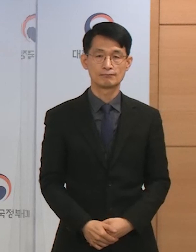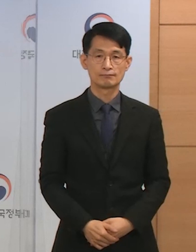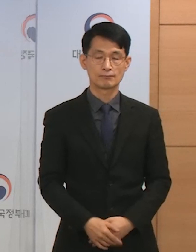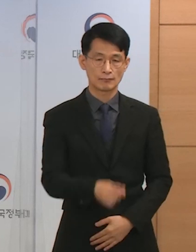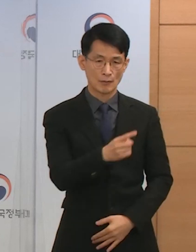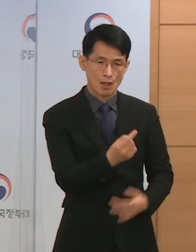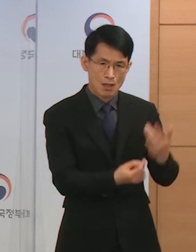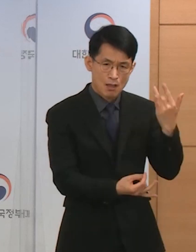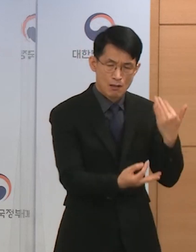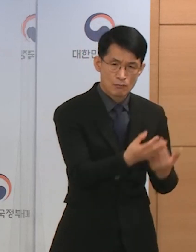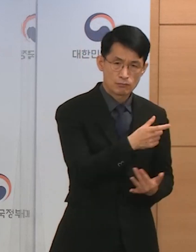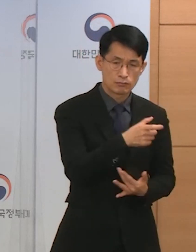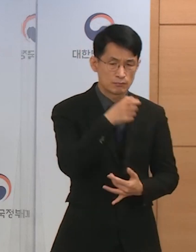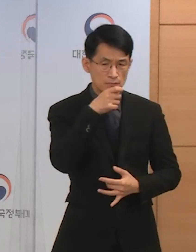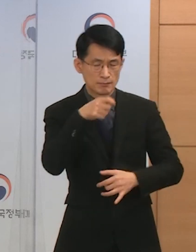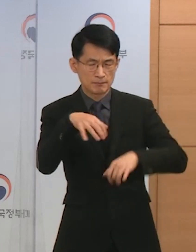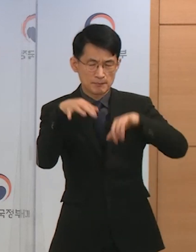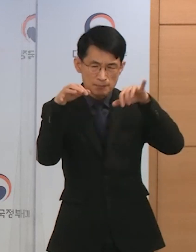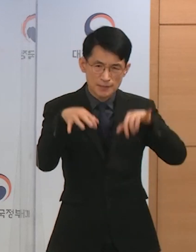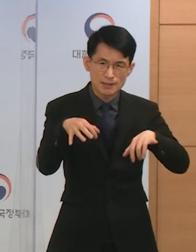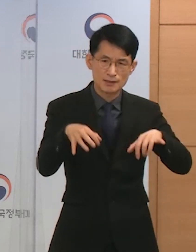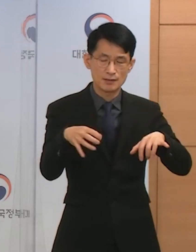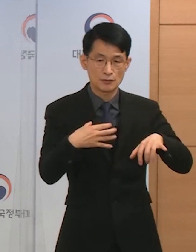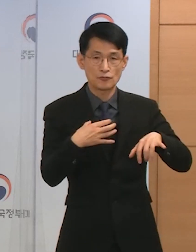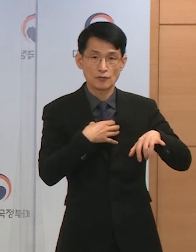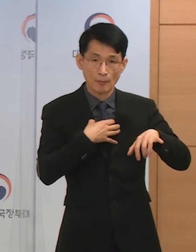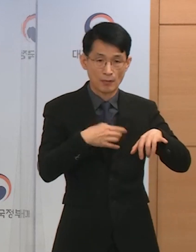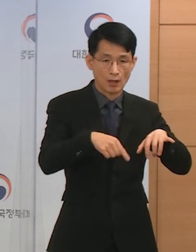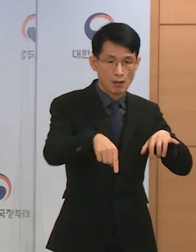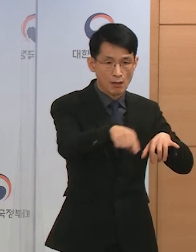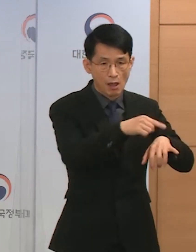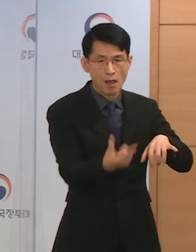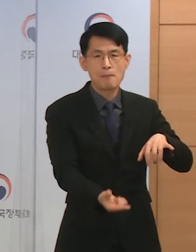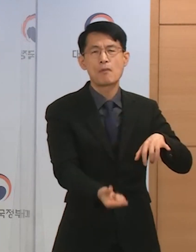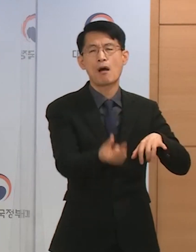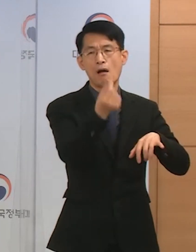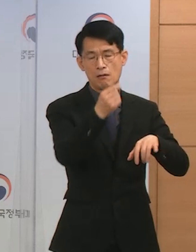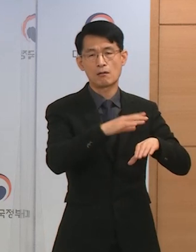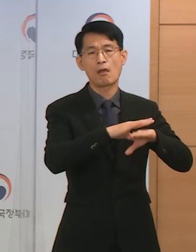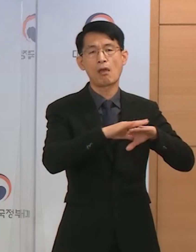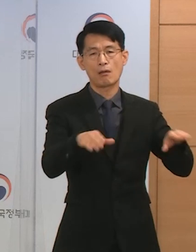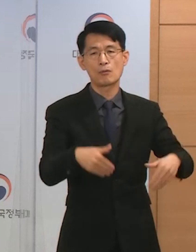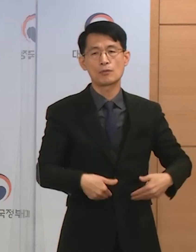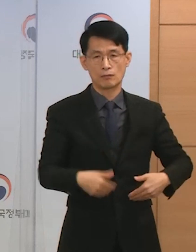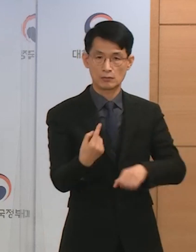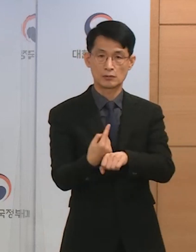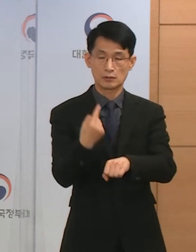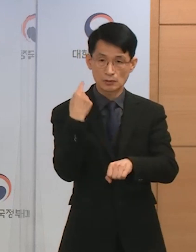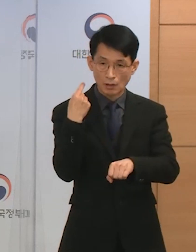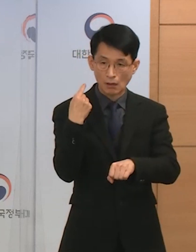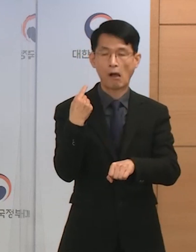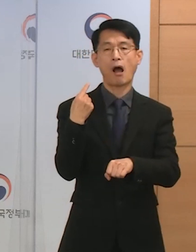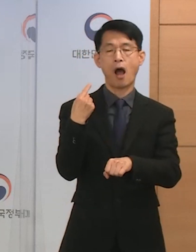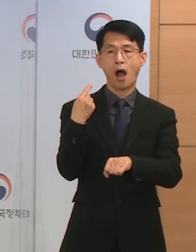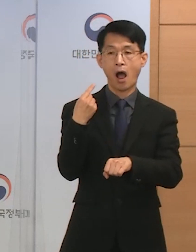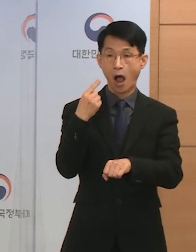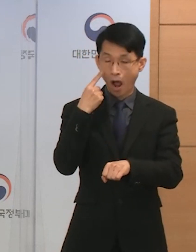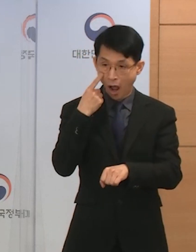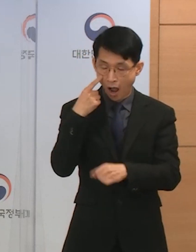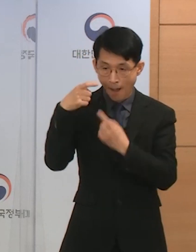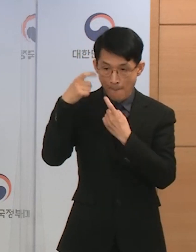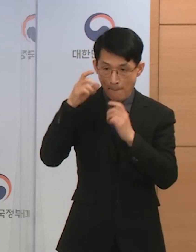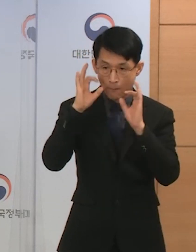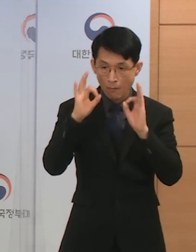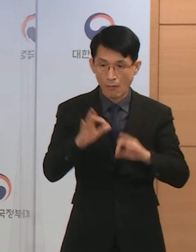화재, 홍수 등의 재해 취약 지역으로 조속한 해소가 작년에 큰